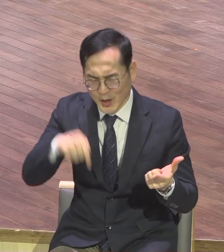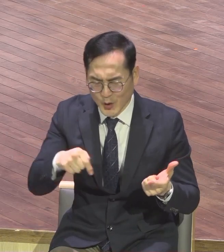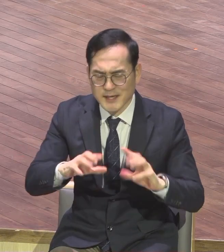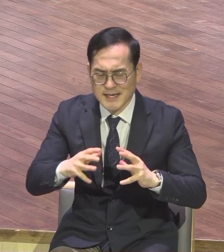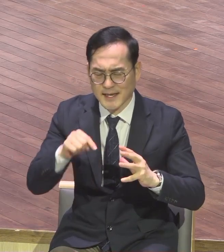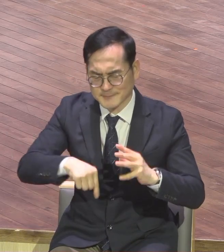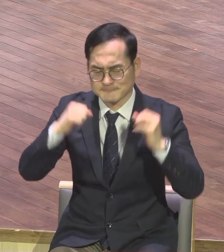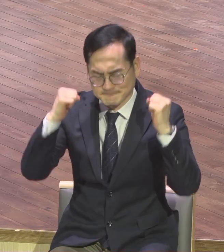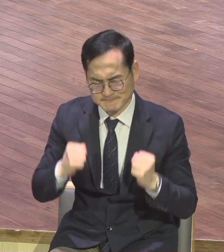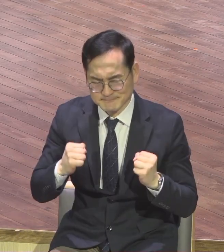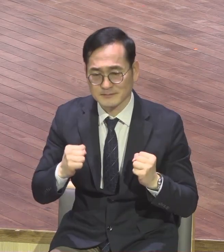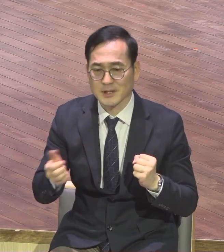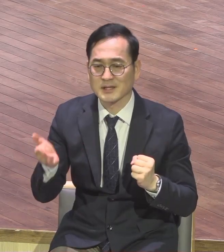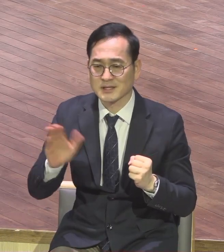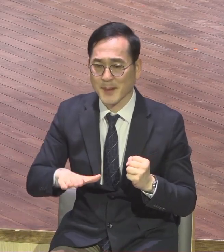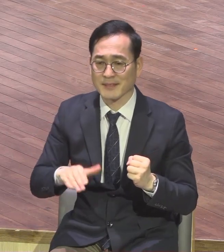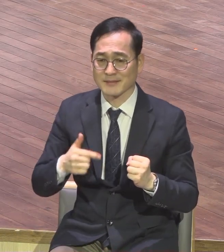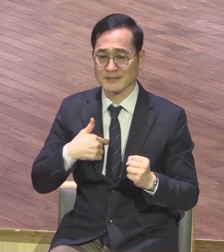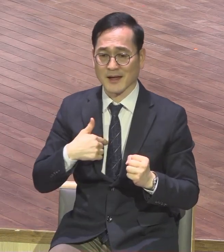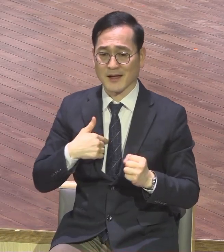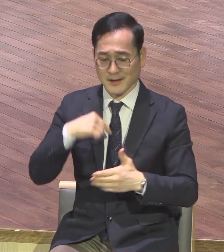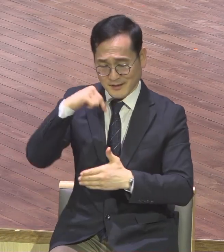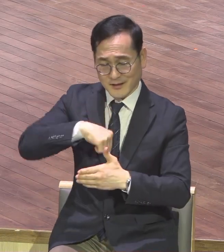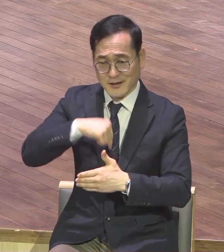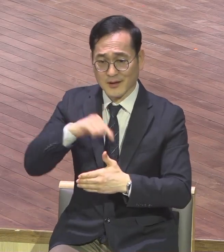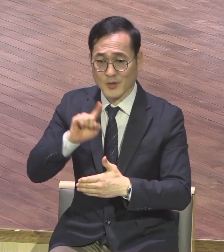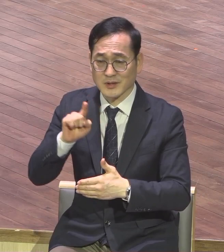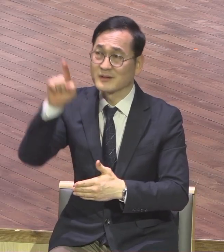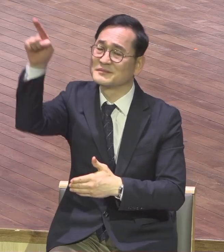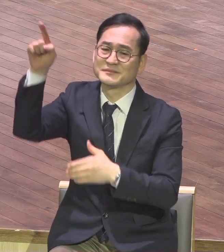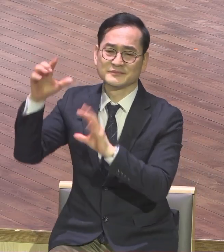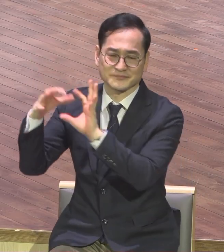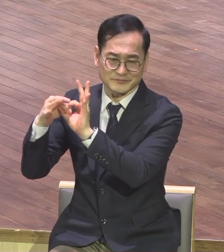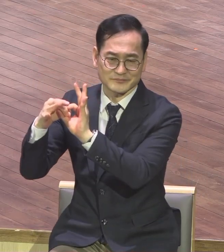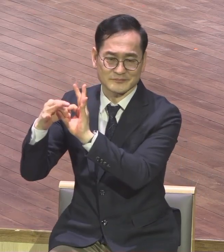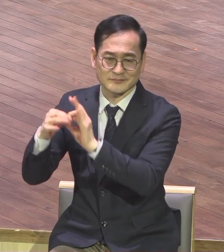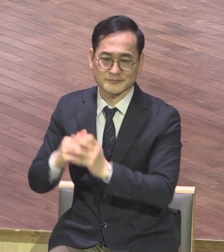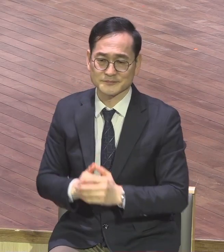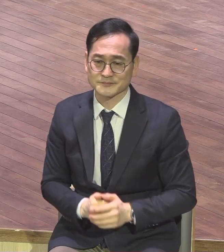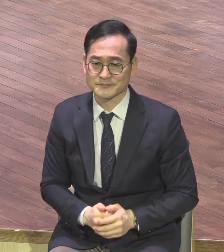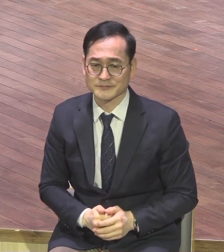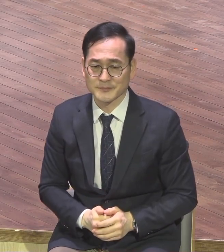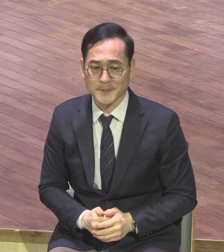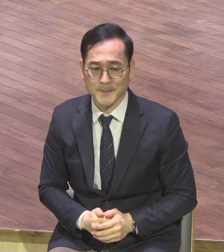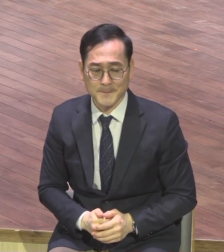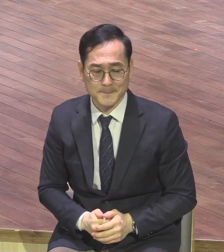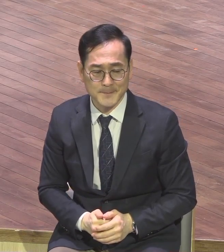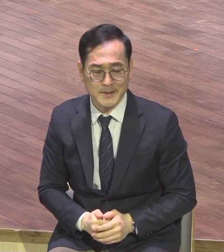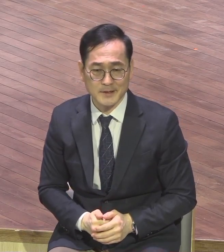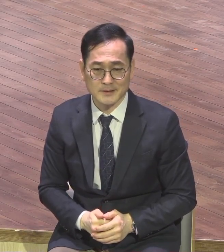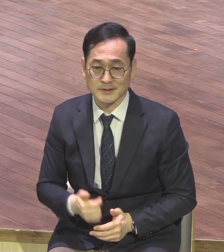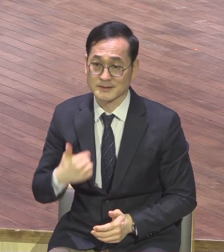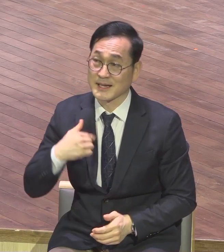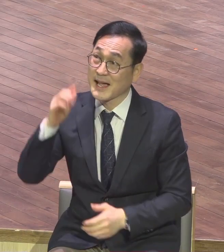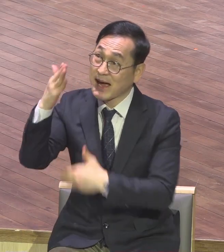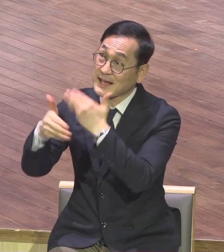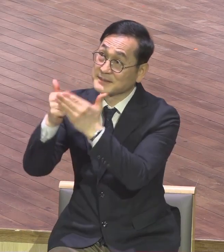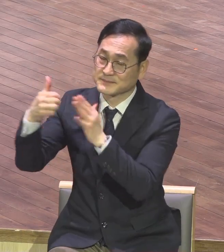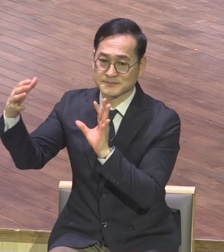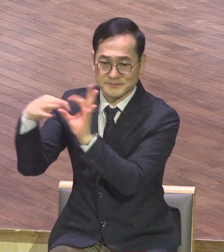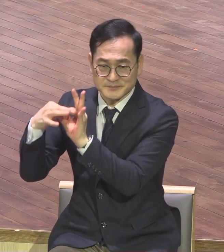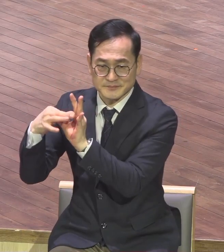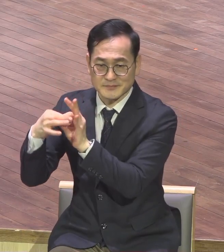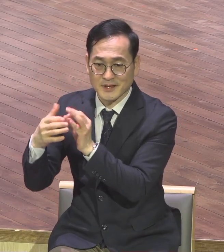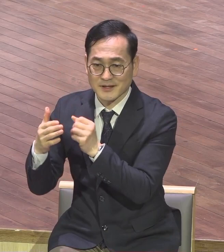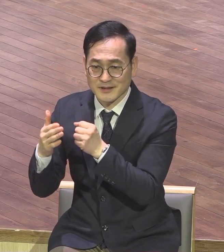그래서 우리가 본당을 헌당한 것입니다. 땅의 사람들 절대 할 수 없는 거예요. 코로나 시기 하늘에 속한 자들 때문에 하나님 나라를